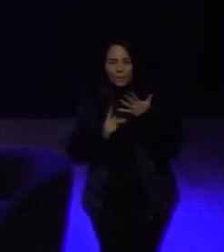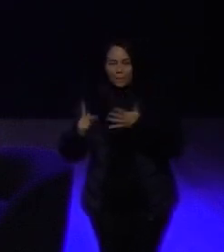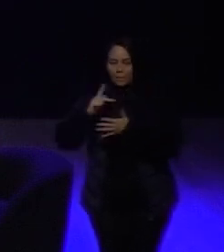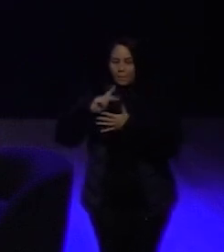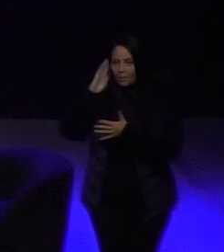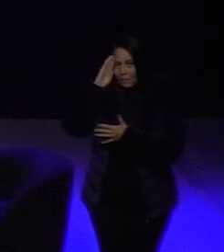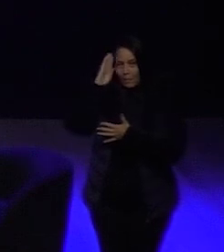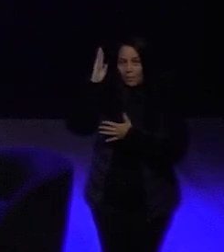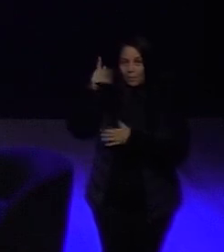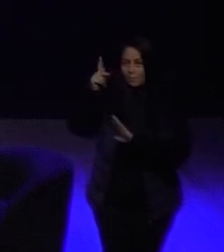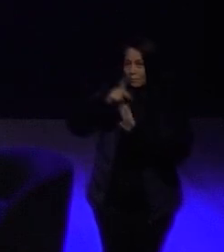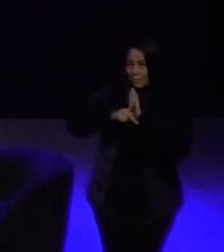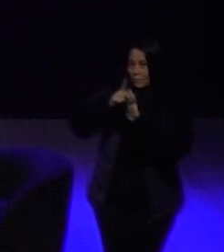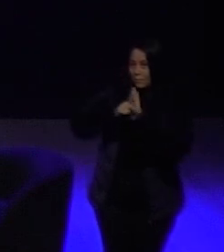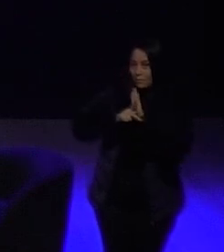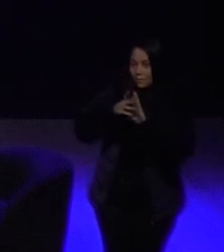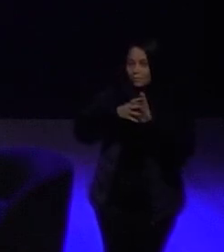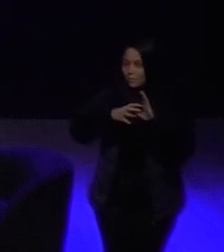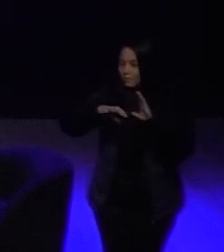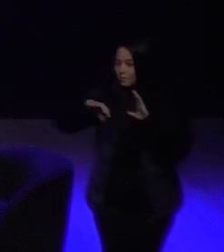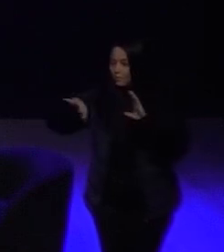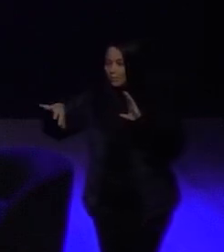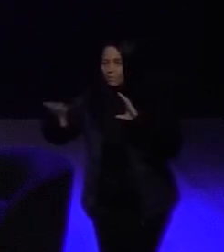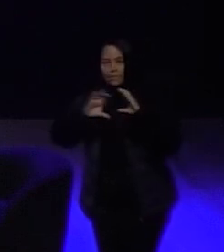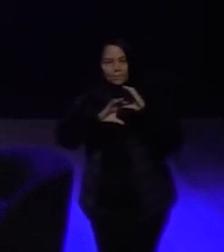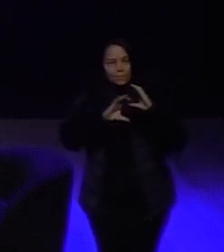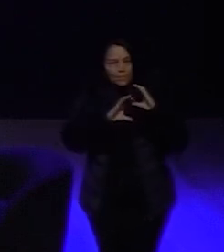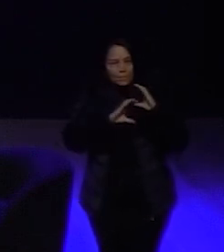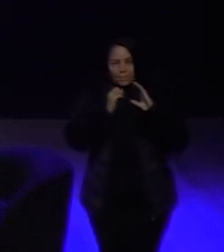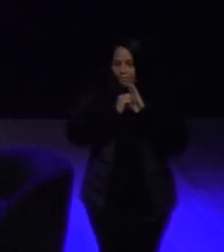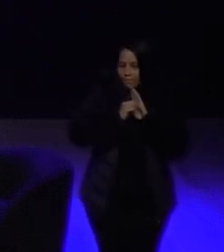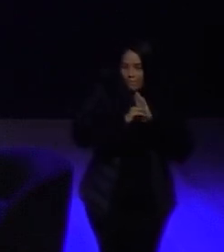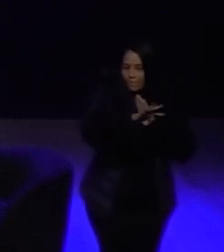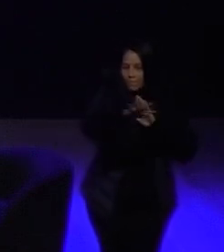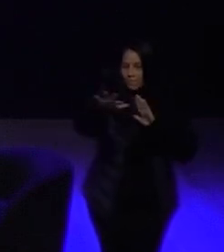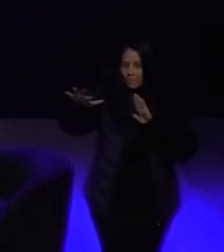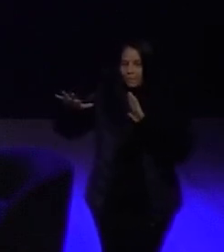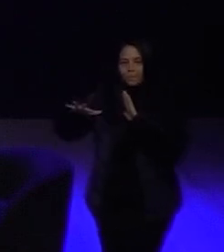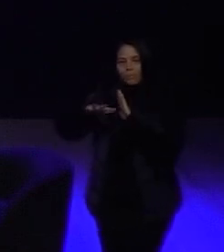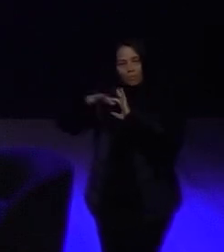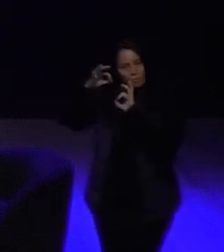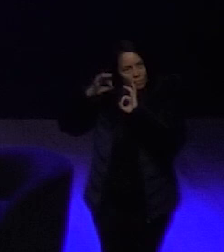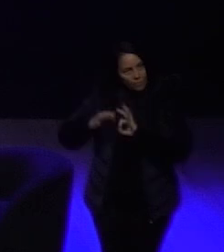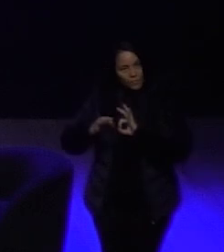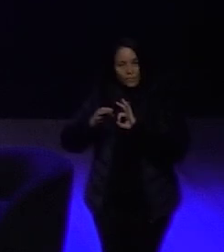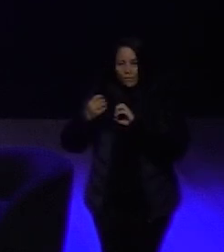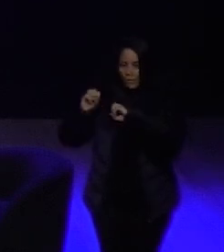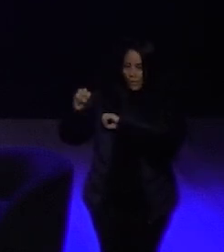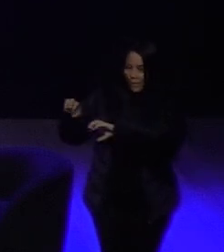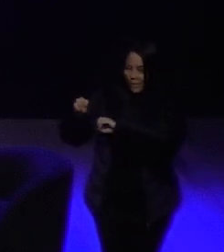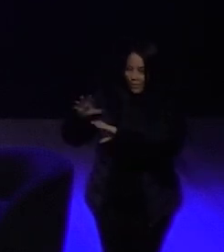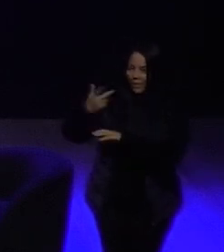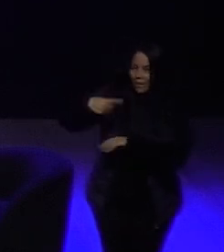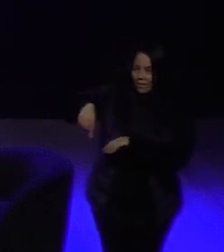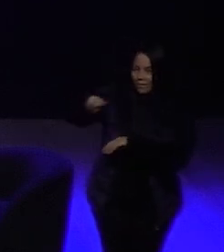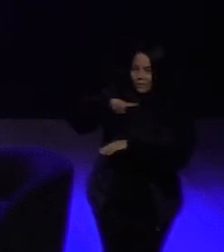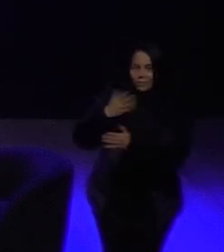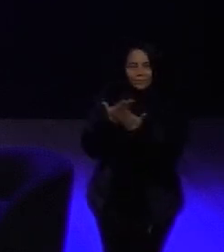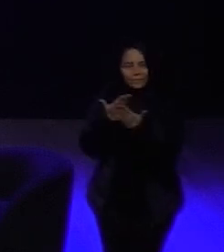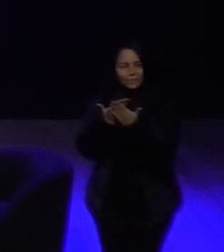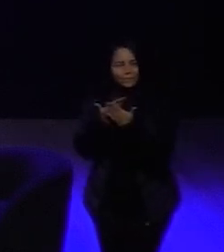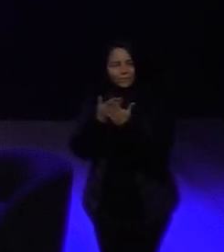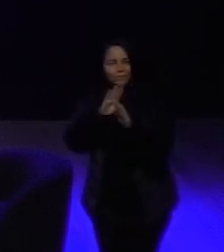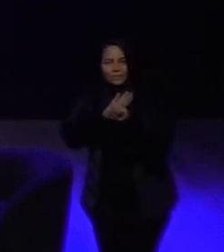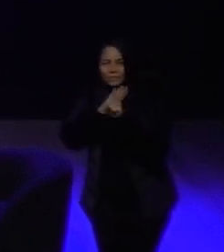de descentralização da SCAR, né, onde a SCAR levou de maneira regular, né, aulas para